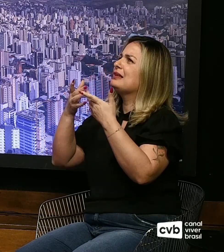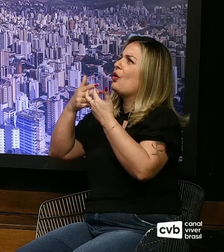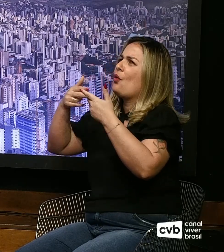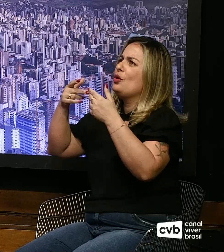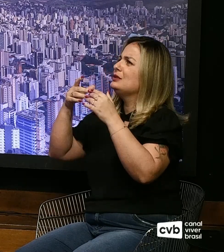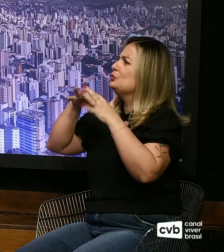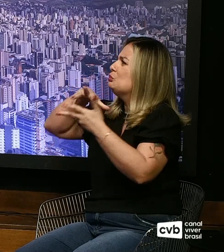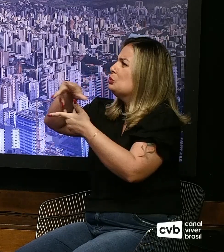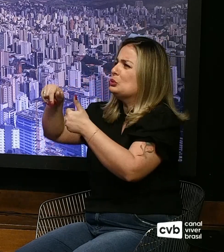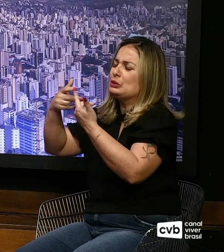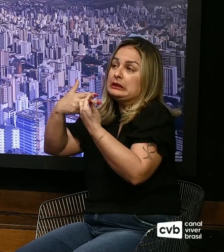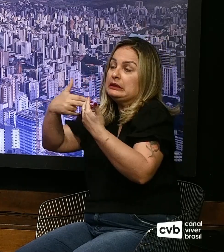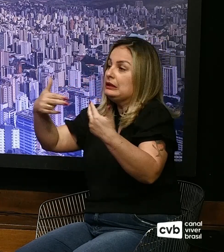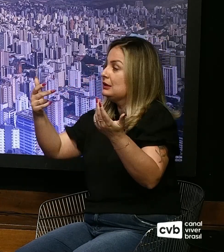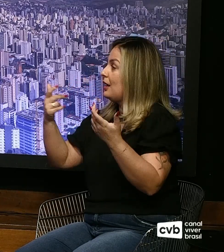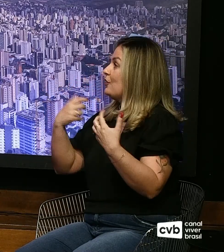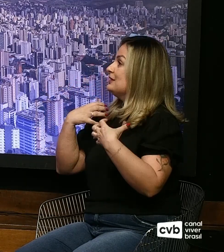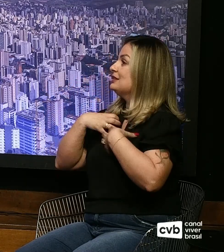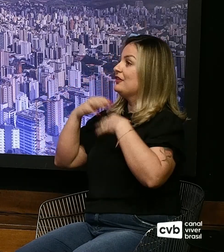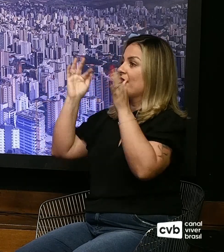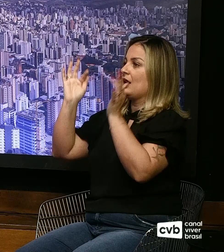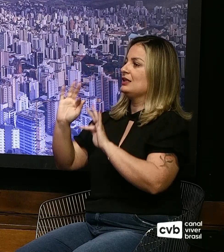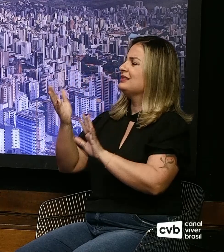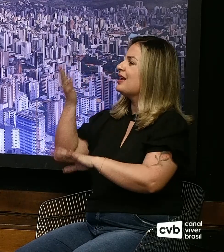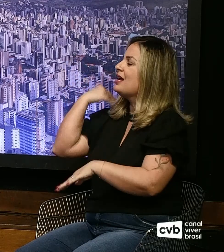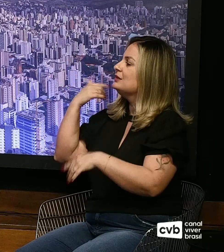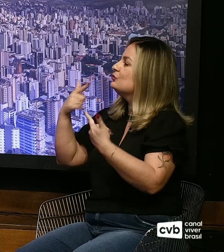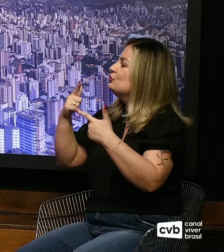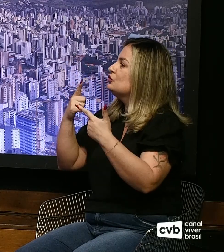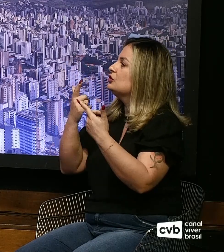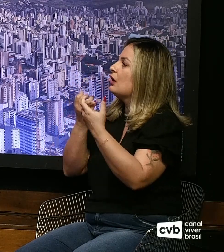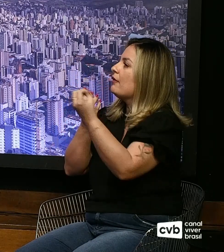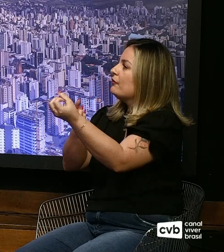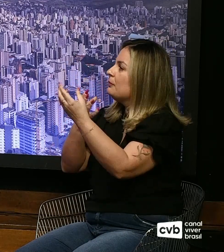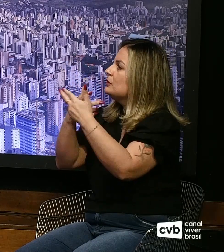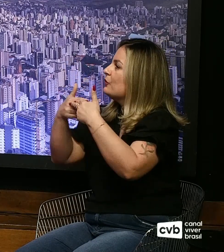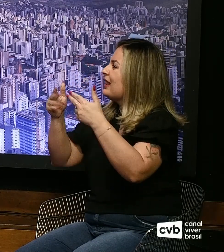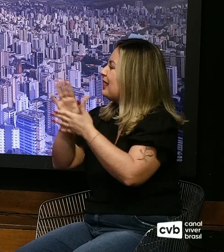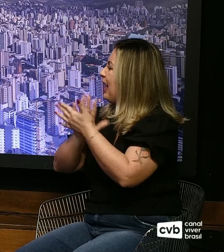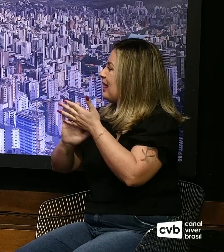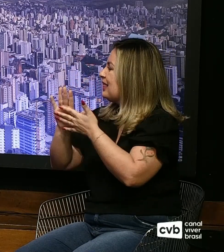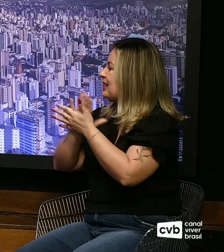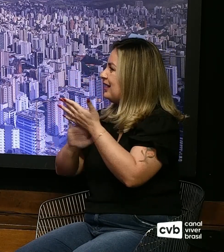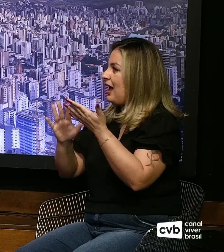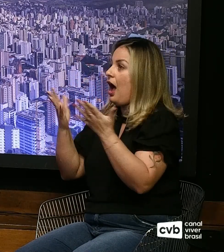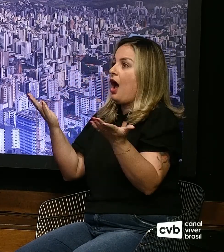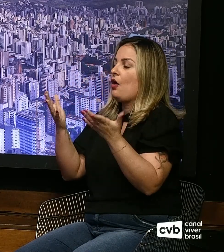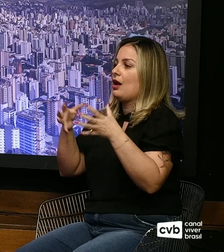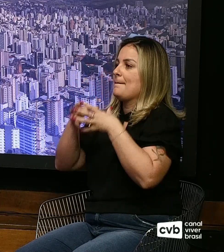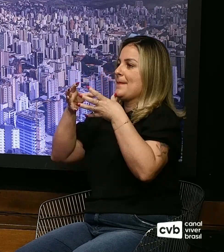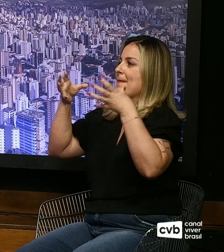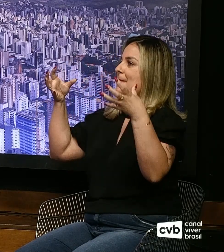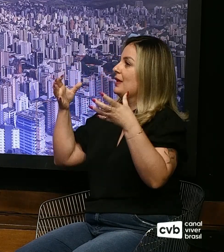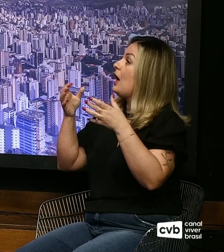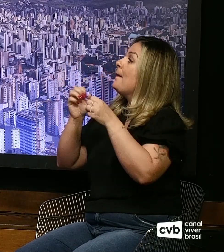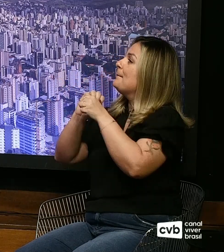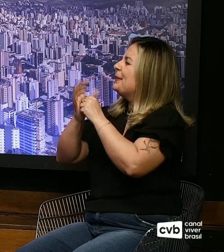no ensino de língua de sinais, notícias do mundo, e eu me sinto contemplada com esse